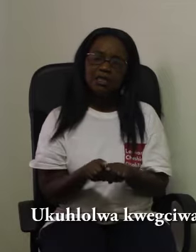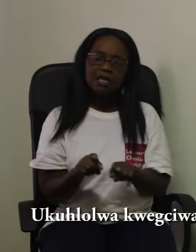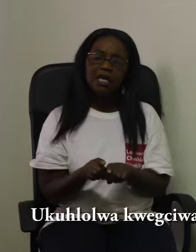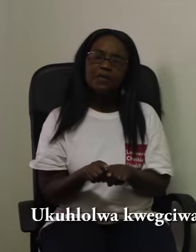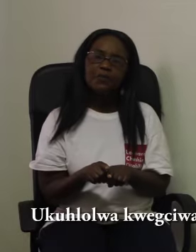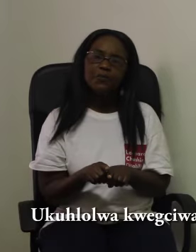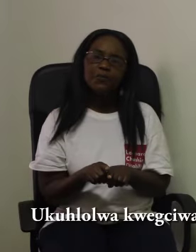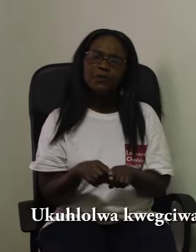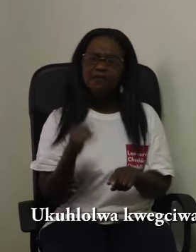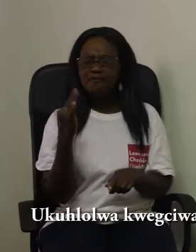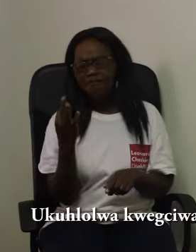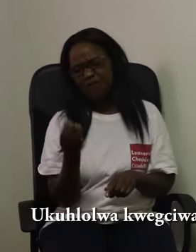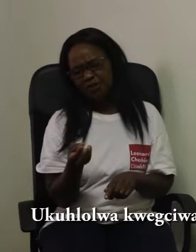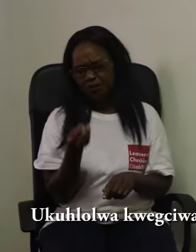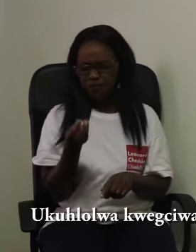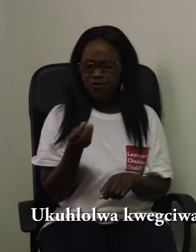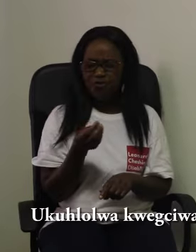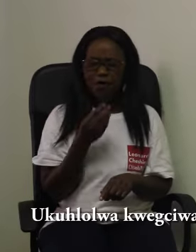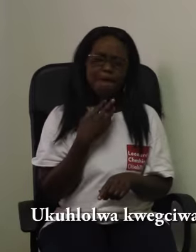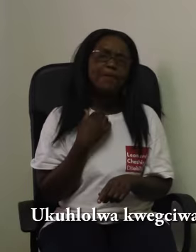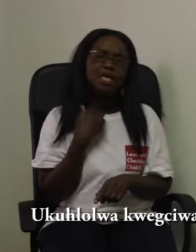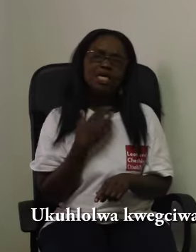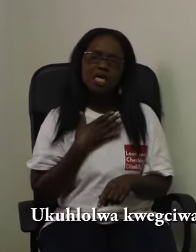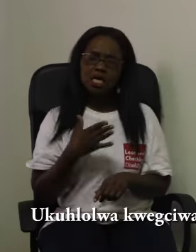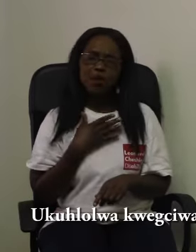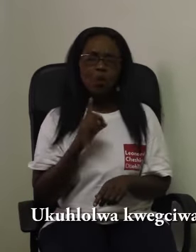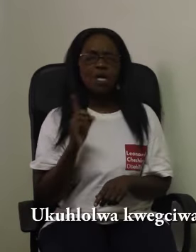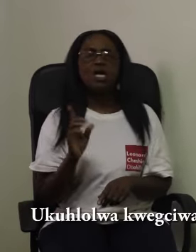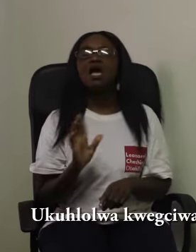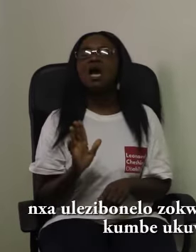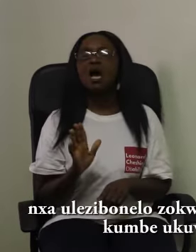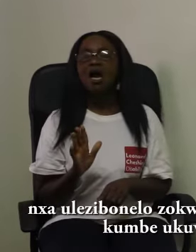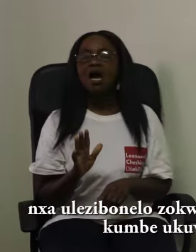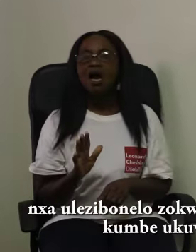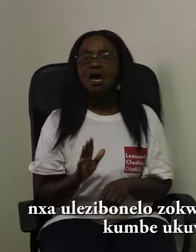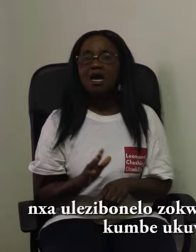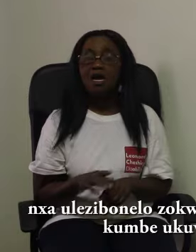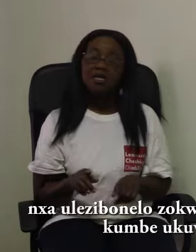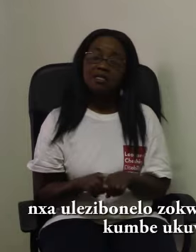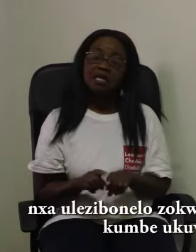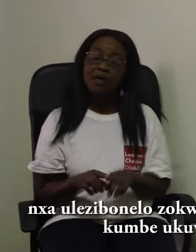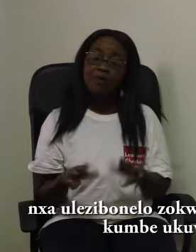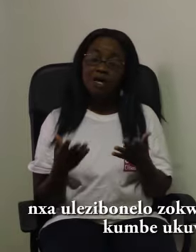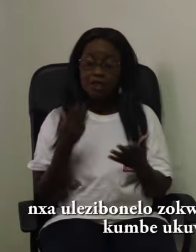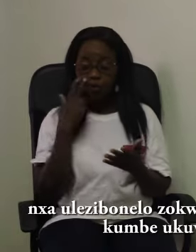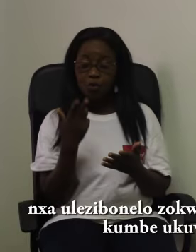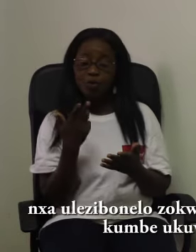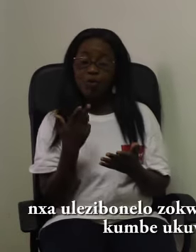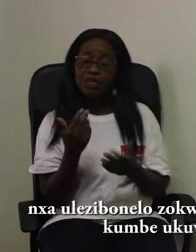ugu sholwa ugu sholwa ugu sholwa-19 awenziwa nga ule zibwonele zo weshulera ugu pefu mula